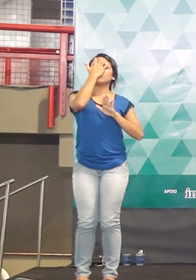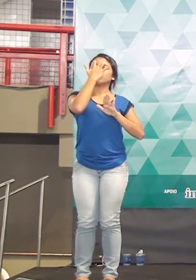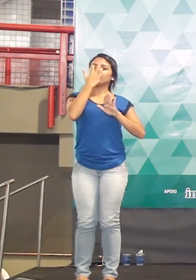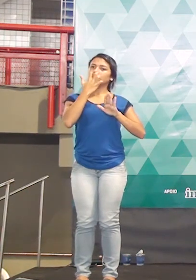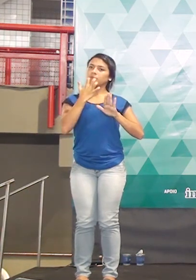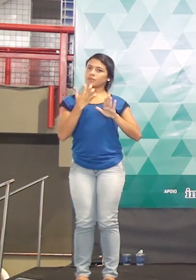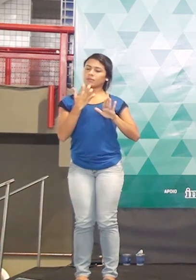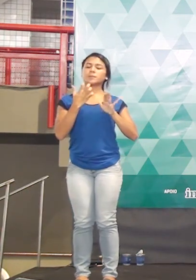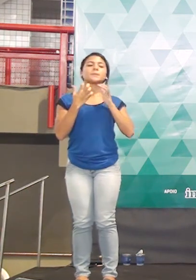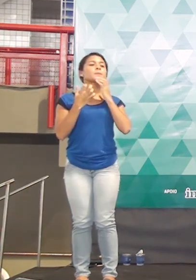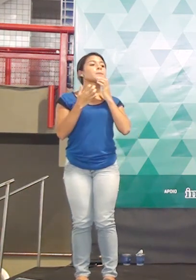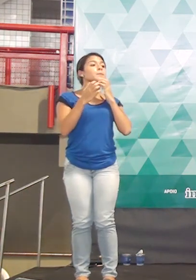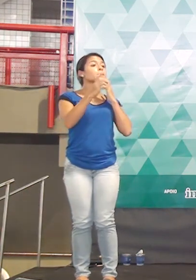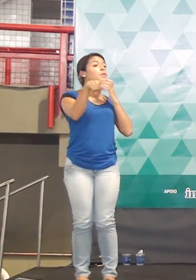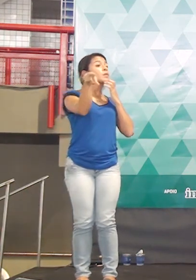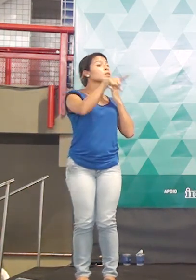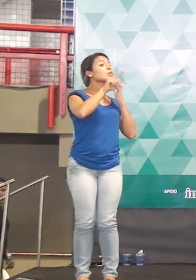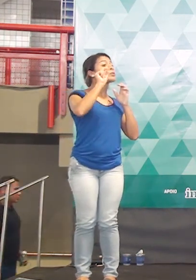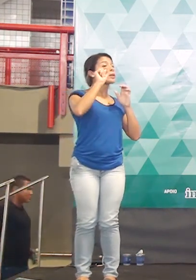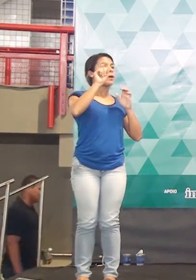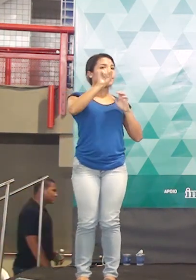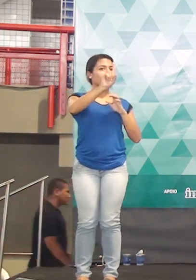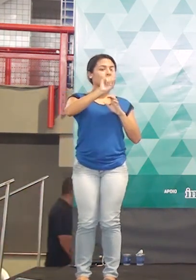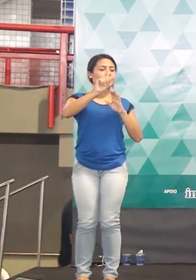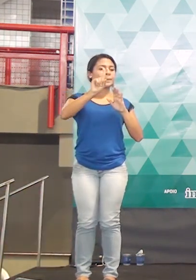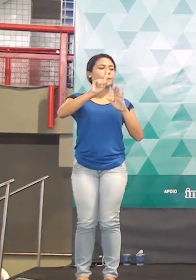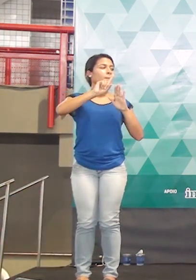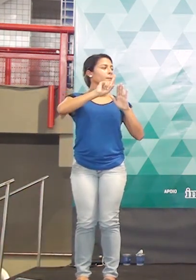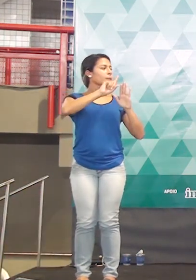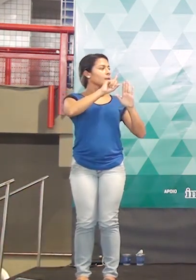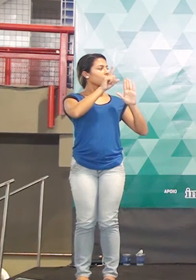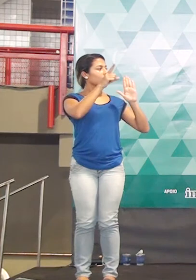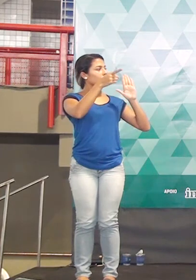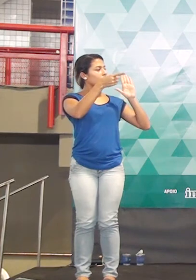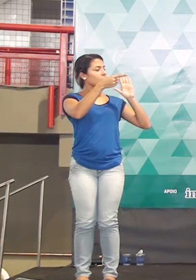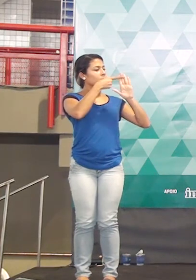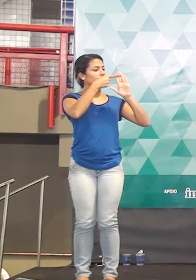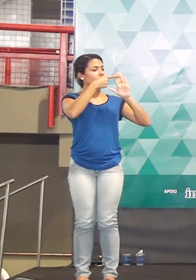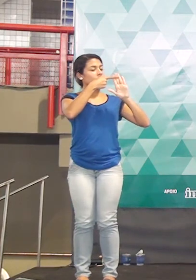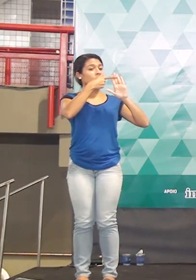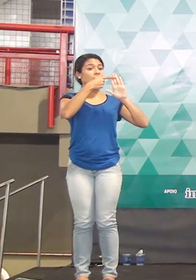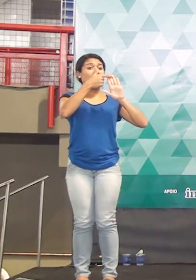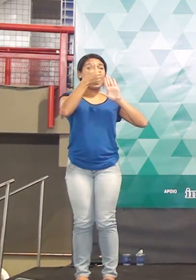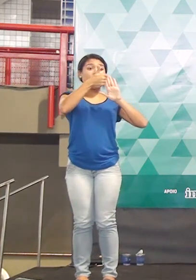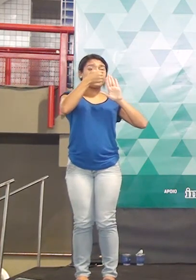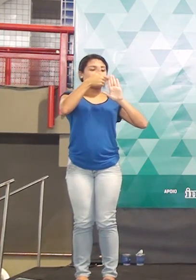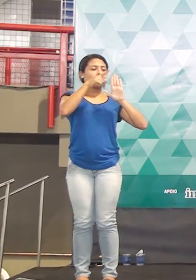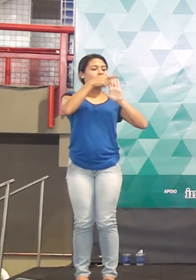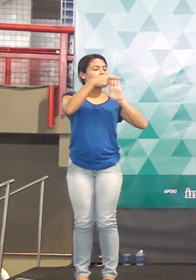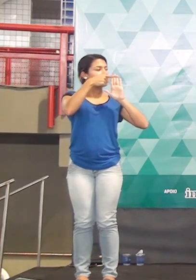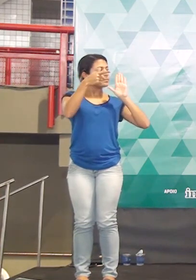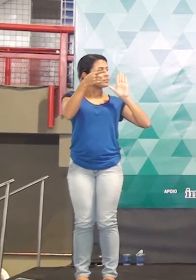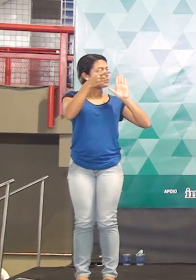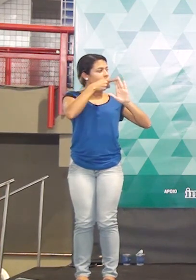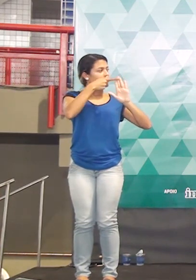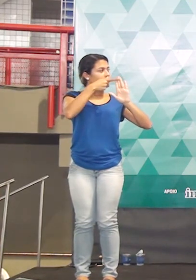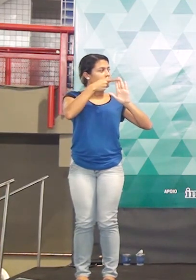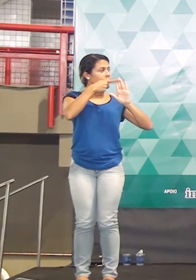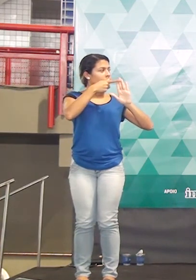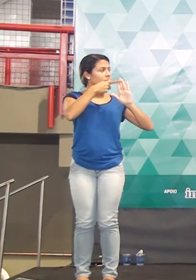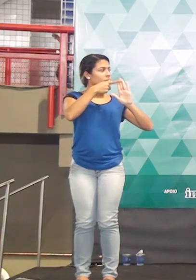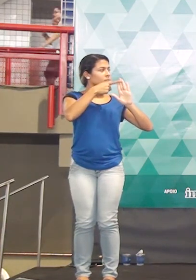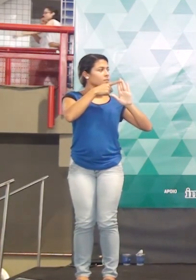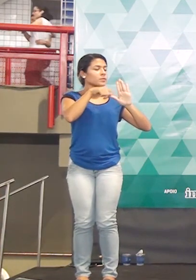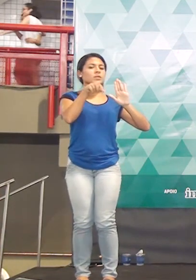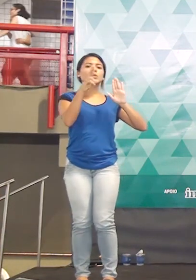seu dedo indicador, linha 1, vai botar bem aqui, ó, ele para cima,